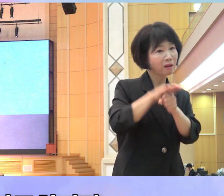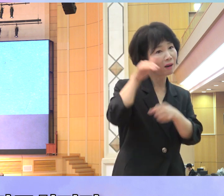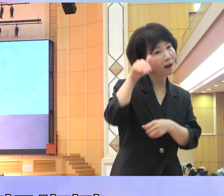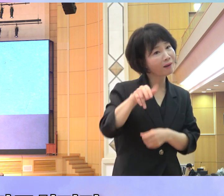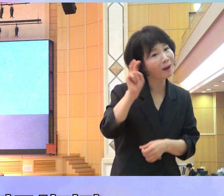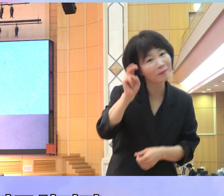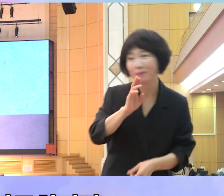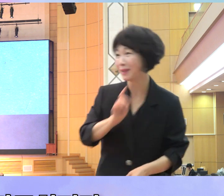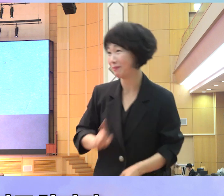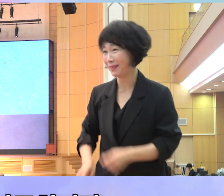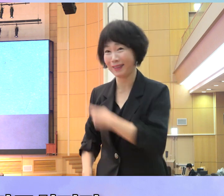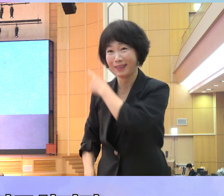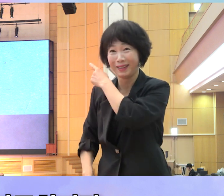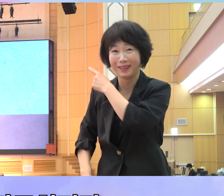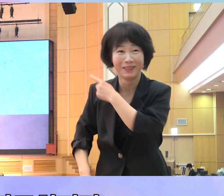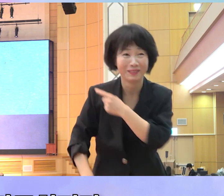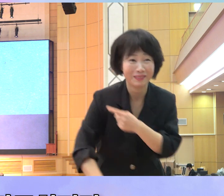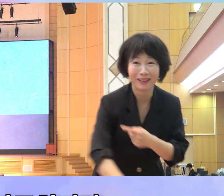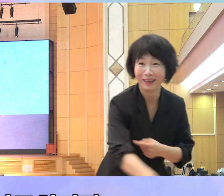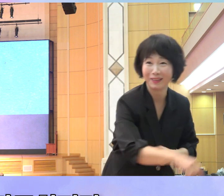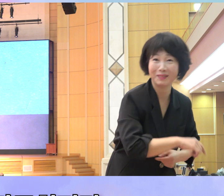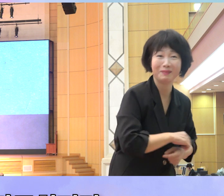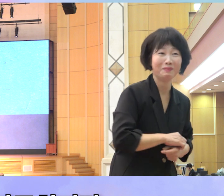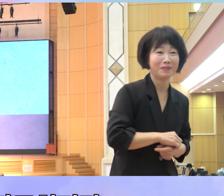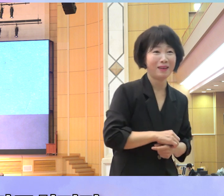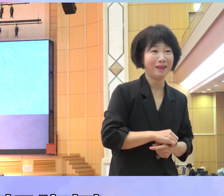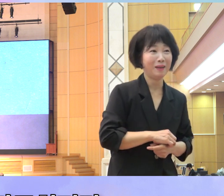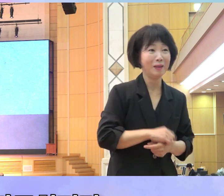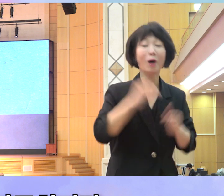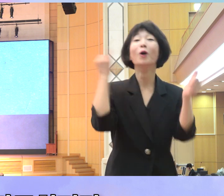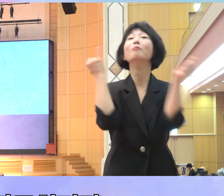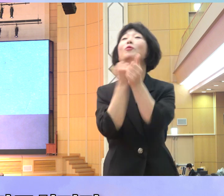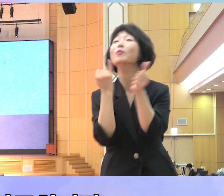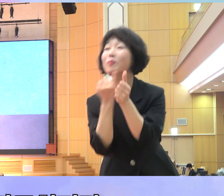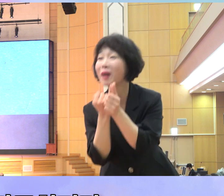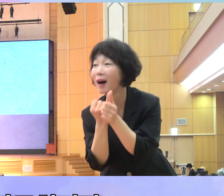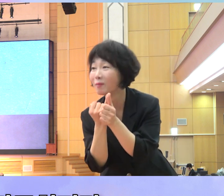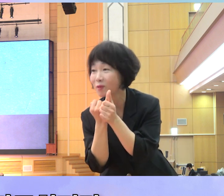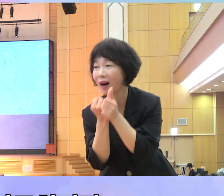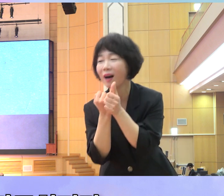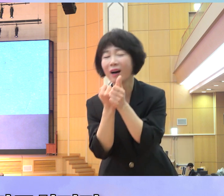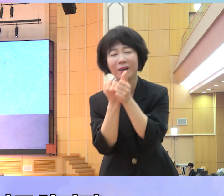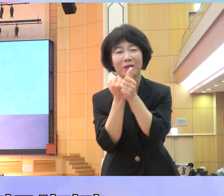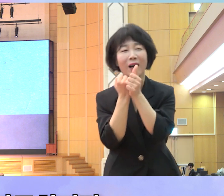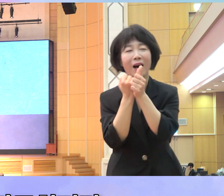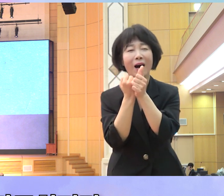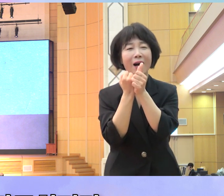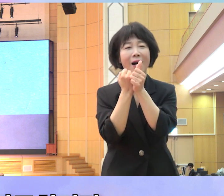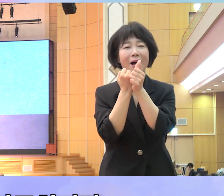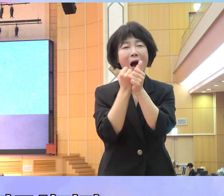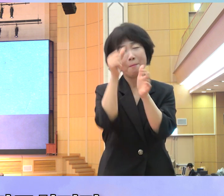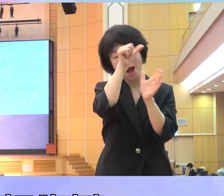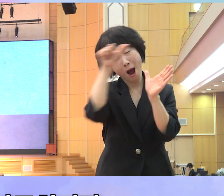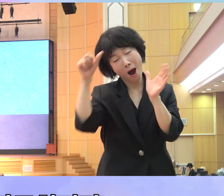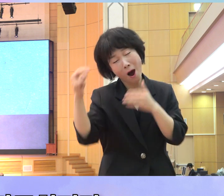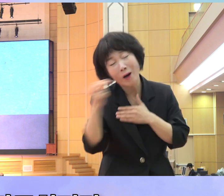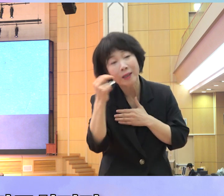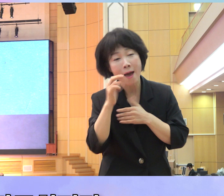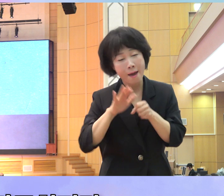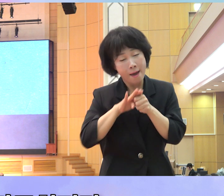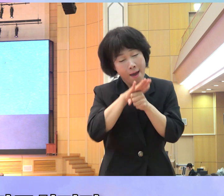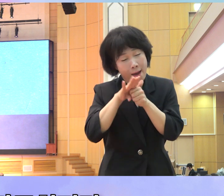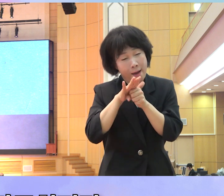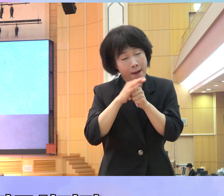근데 여러분, 이 부부가요 그렇게 행복하게 잘 살 수 있는 비결이 뭔지 아세요? 처음에는